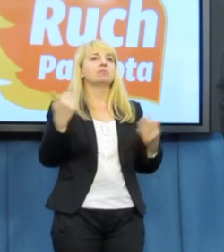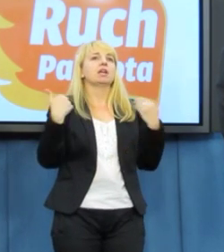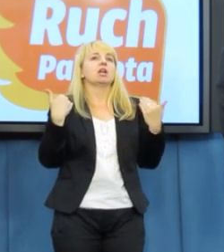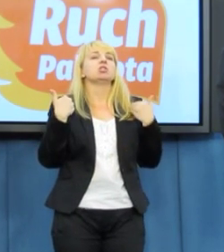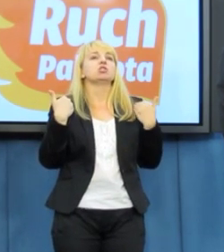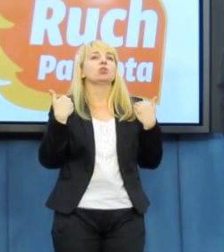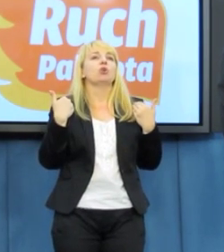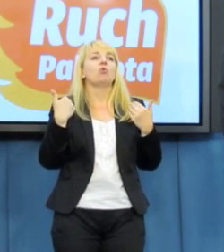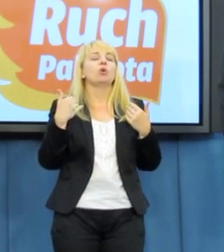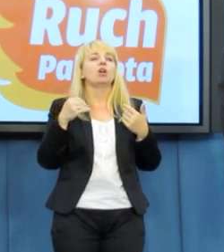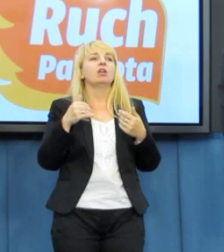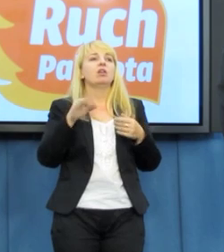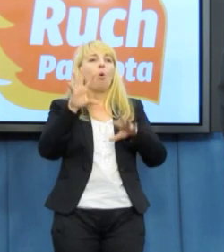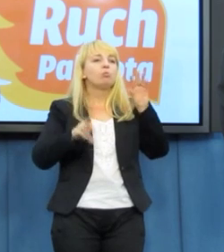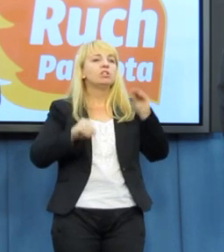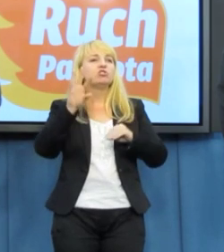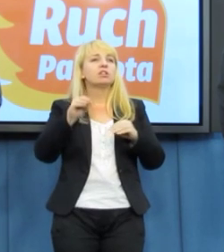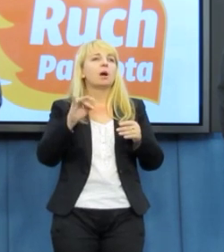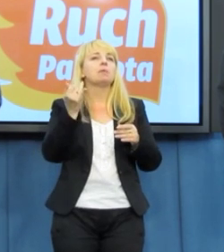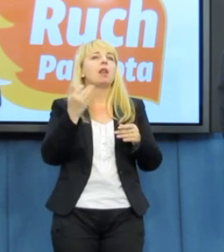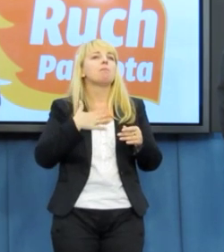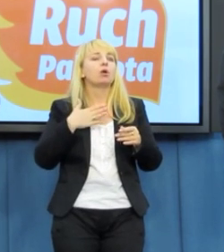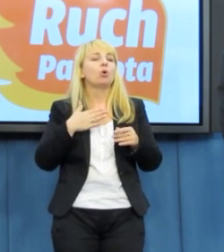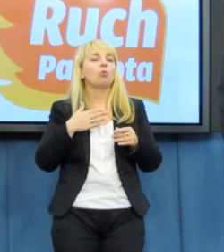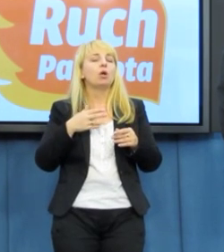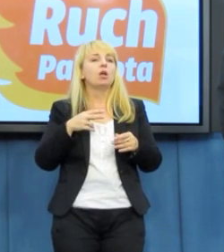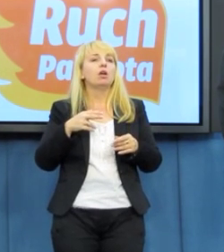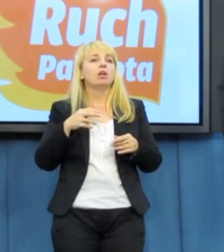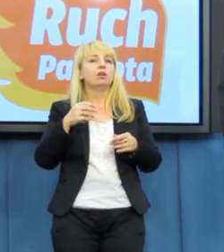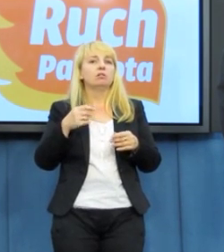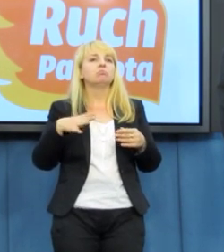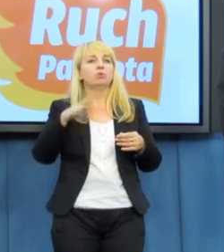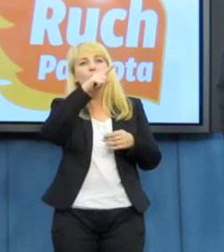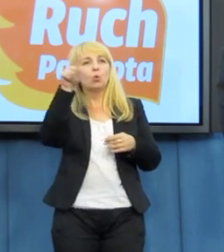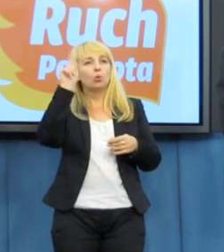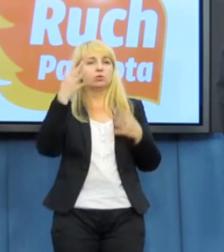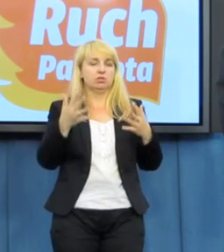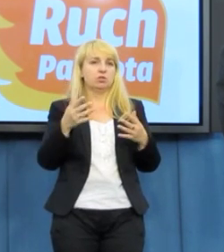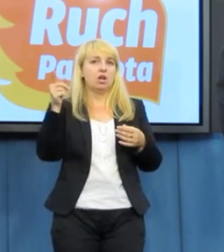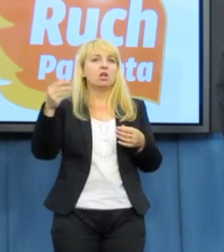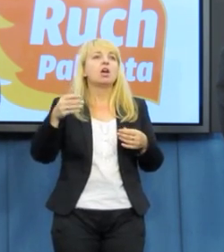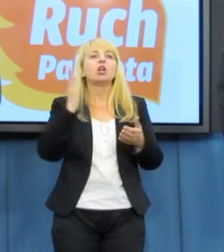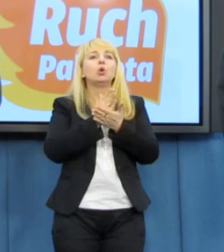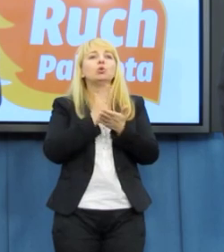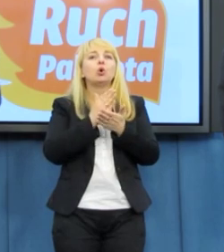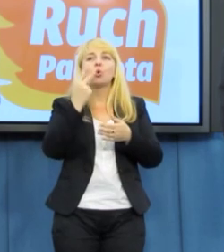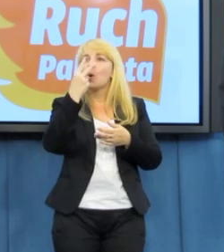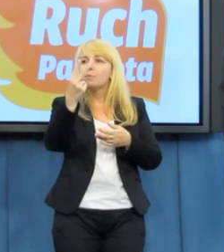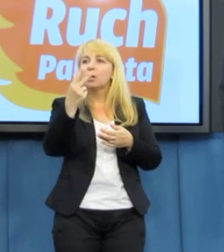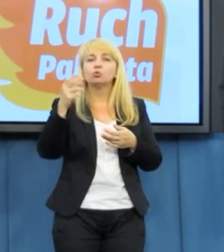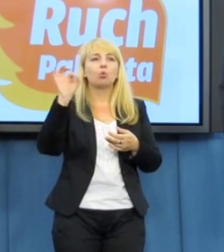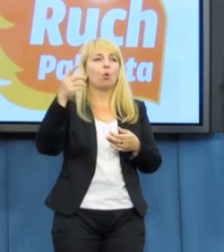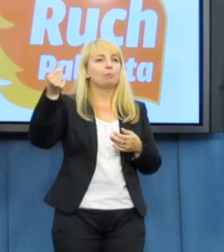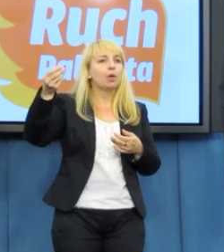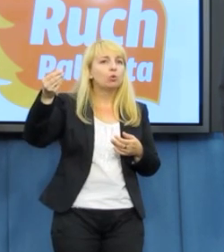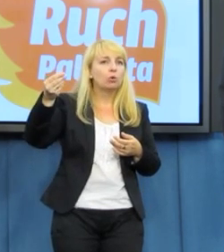nich ideą jest sondaż, ponieważ dla nich główną ideą jest moneta, pieniądz i trwanie u władzy. Ja porzuciłem swoje zawodowe życie